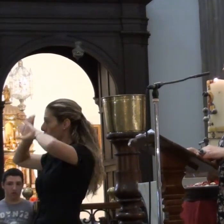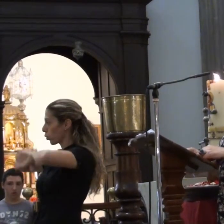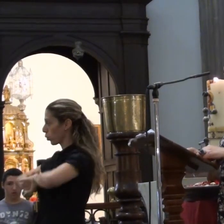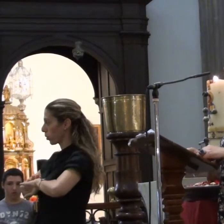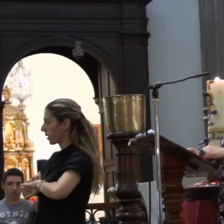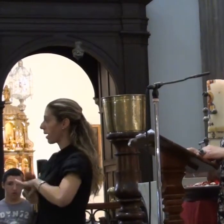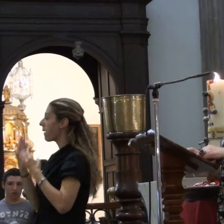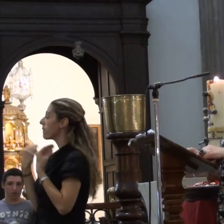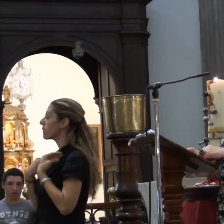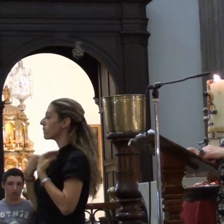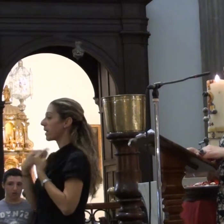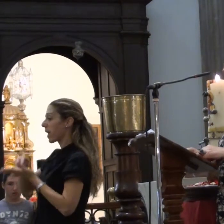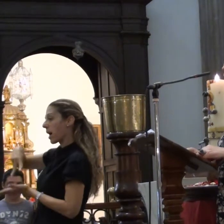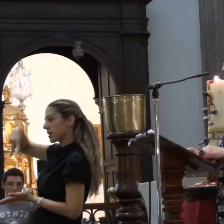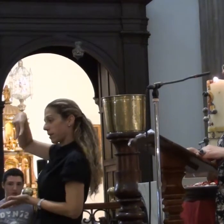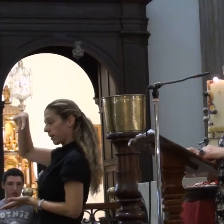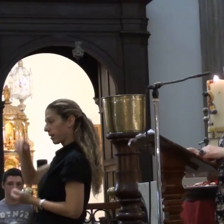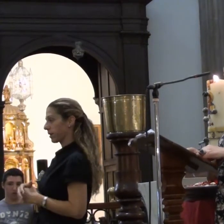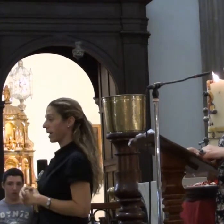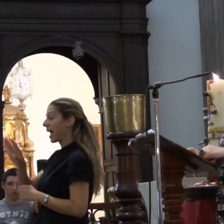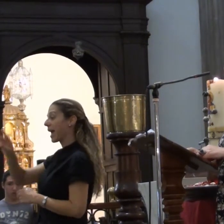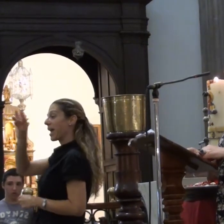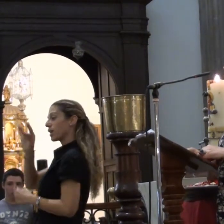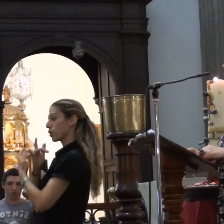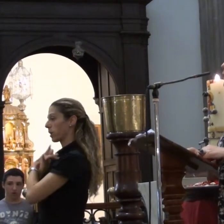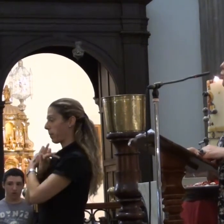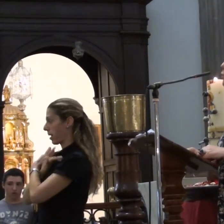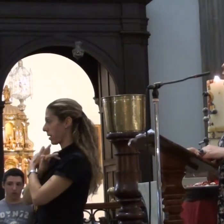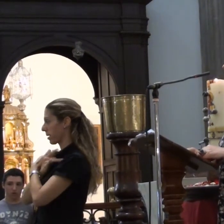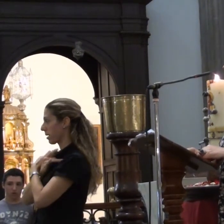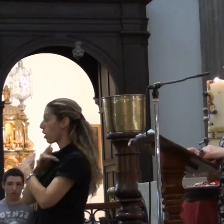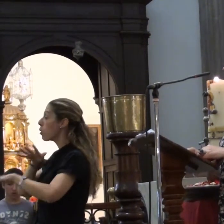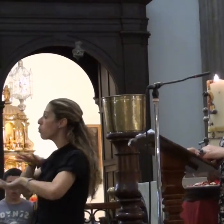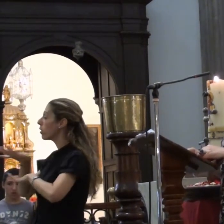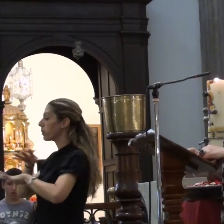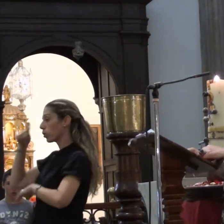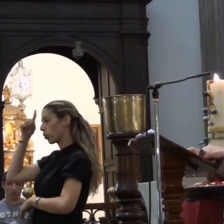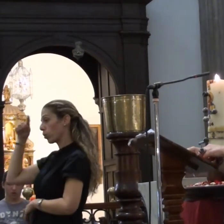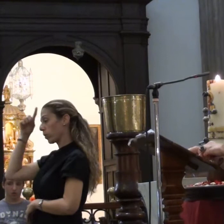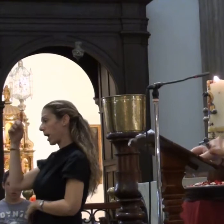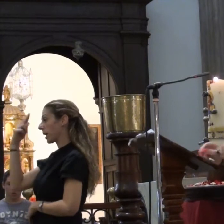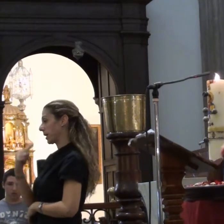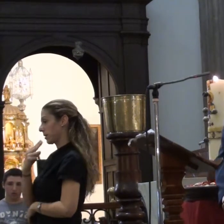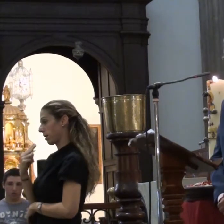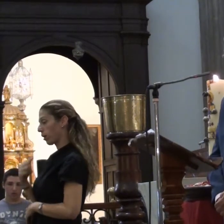vida ascendente la legión de María movimiento cultural cristiano